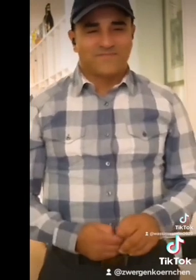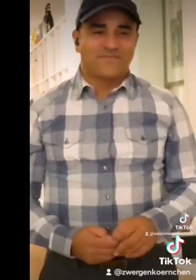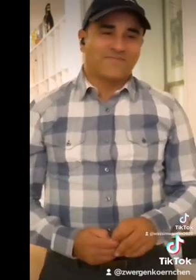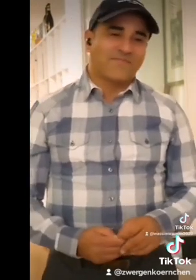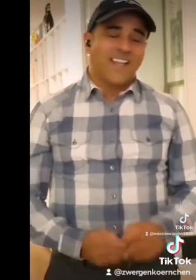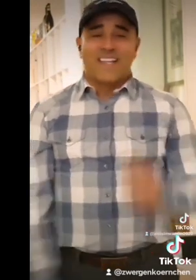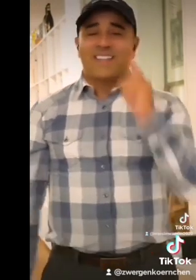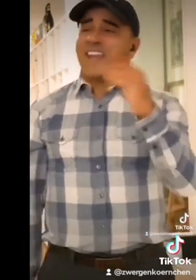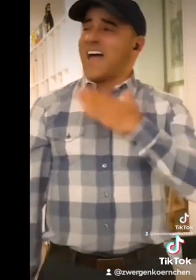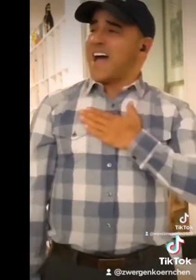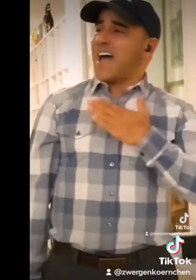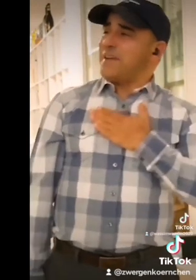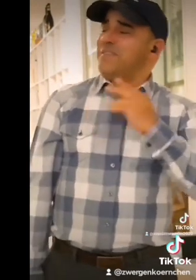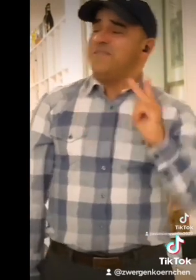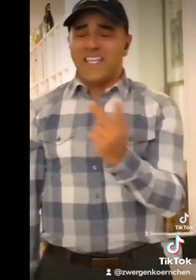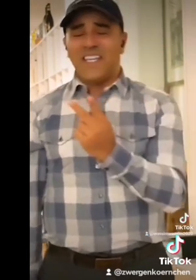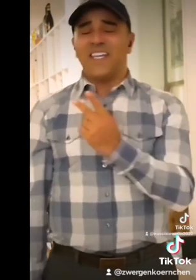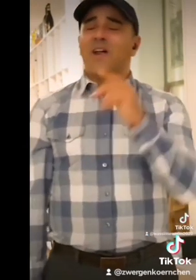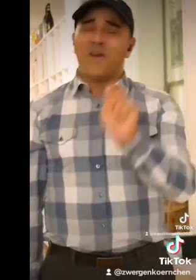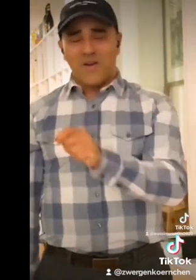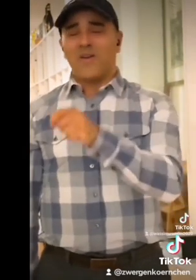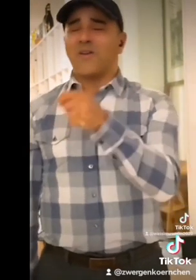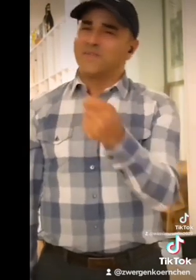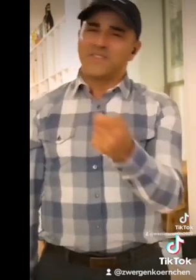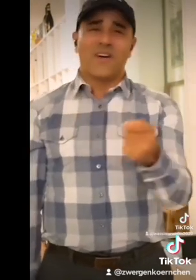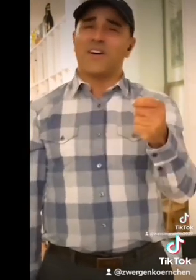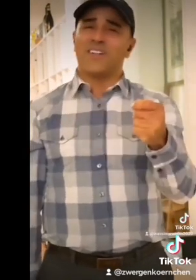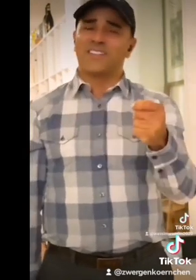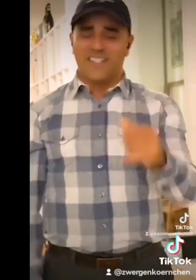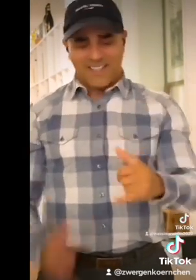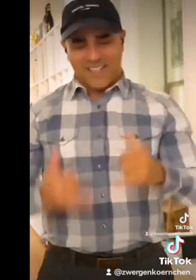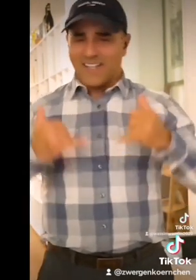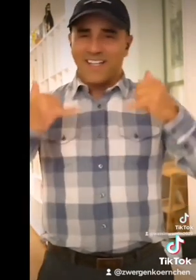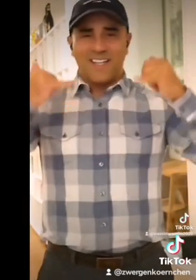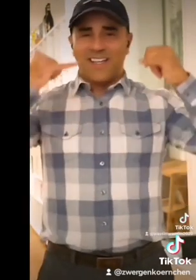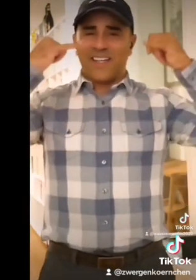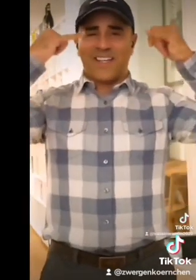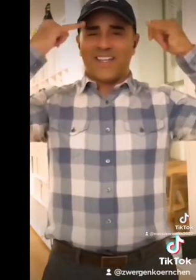dann haben wir umsonst gelebt.